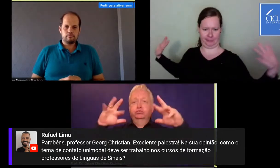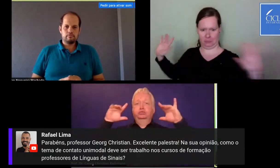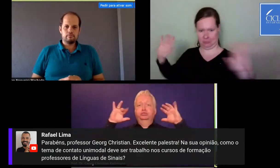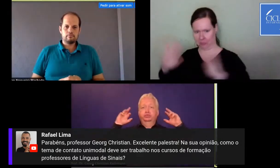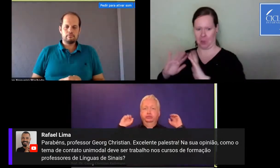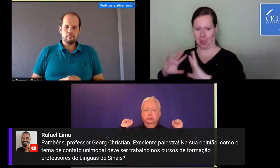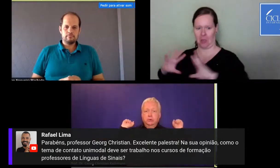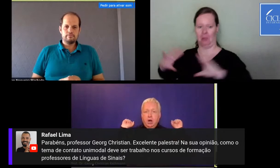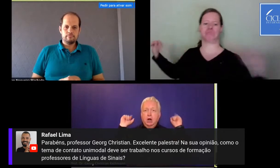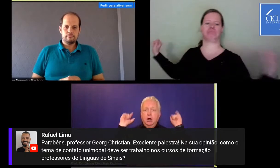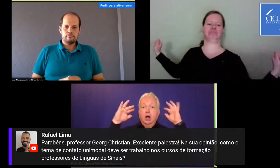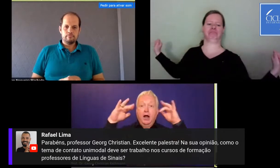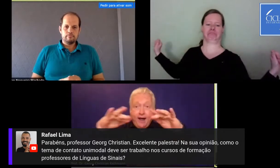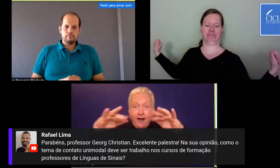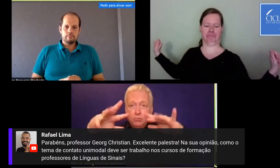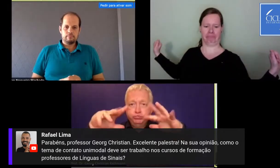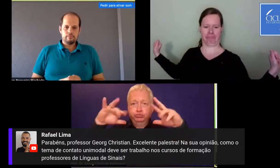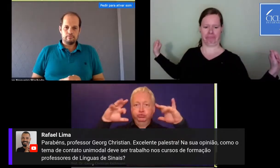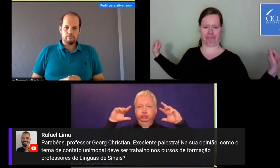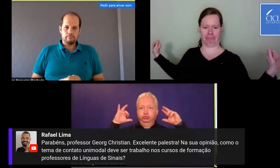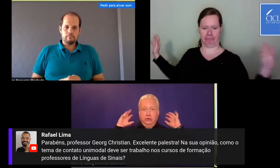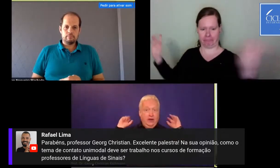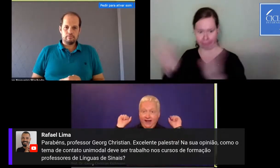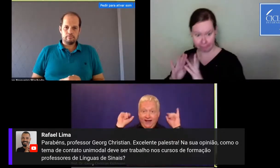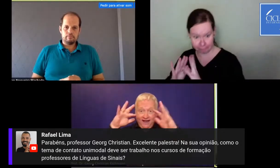eles acabam dando origem, né,